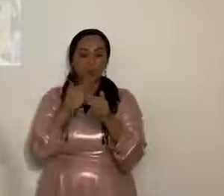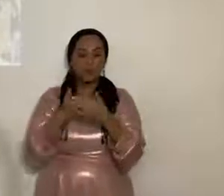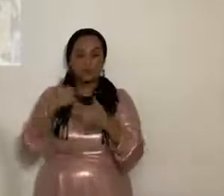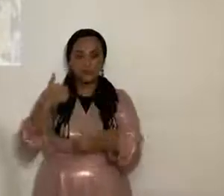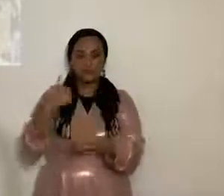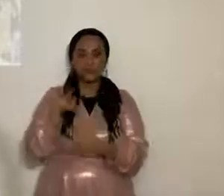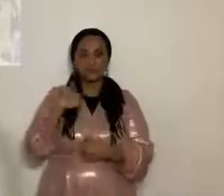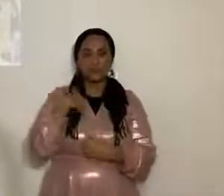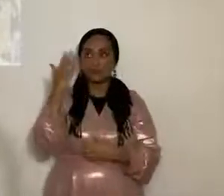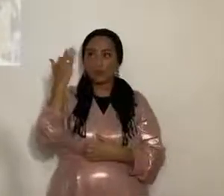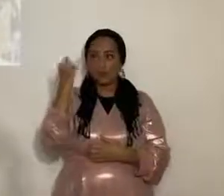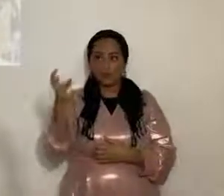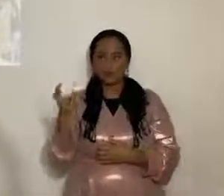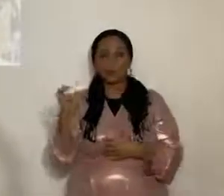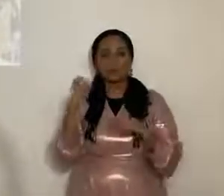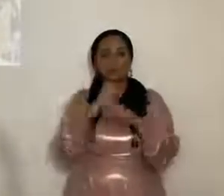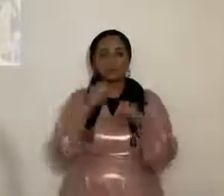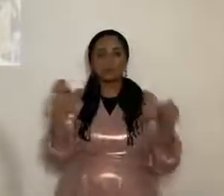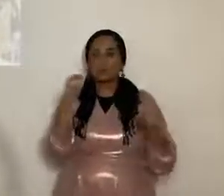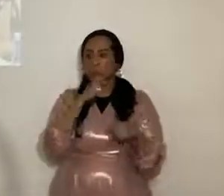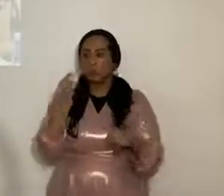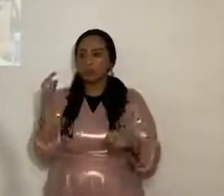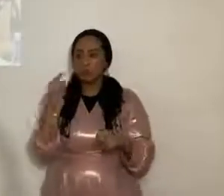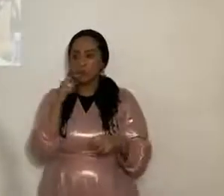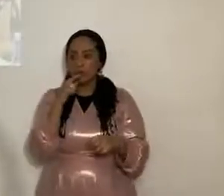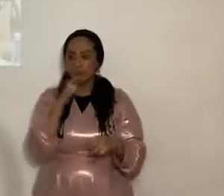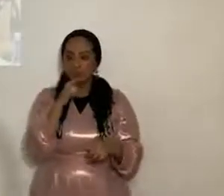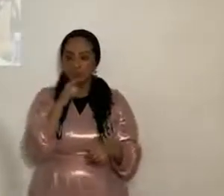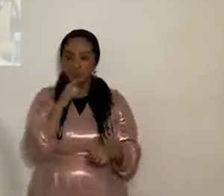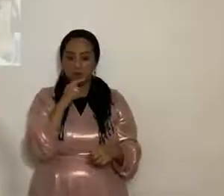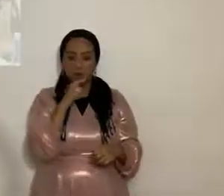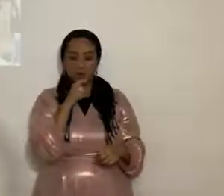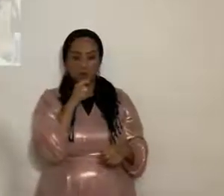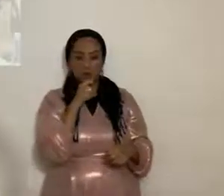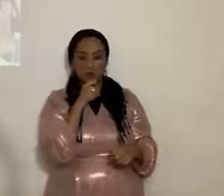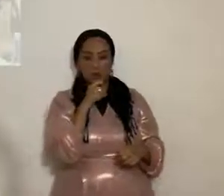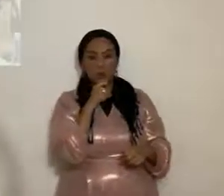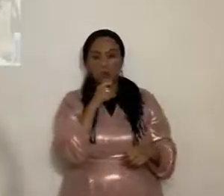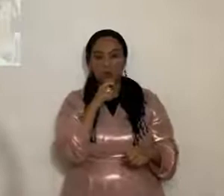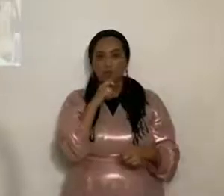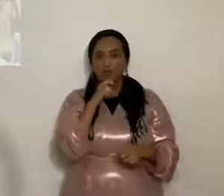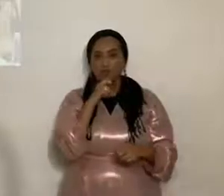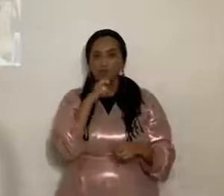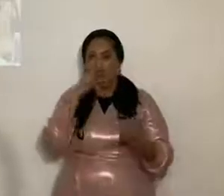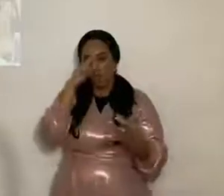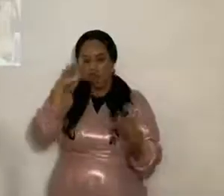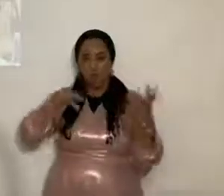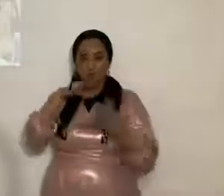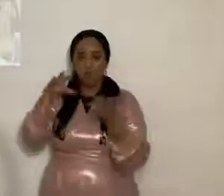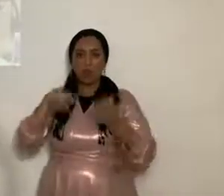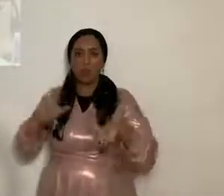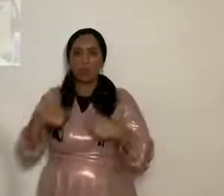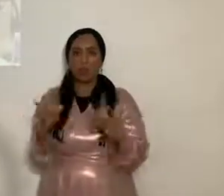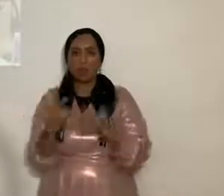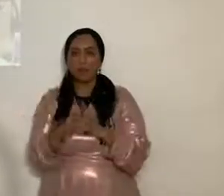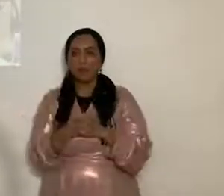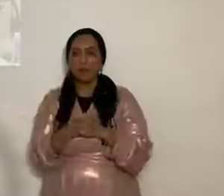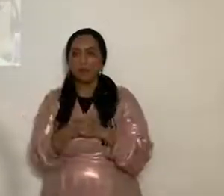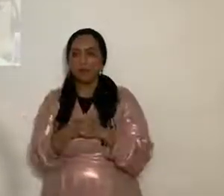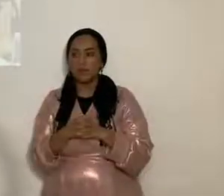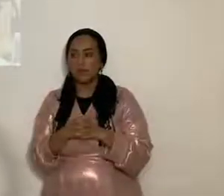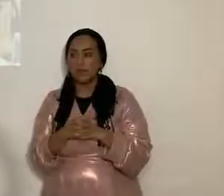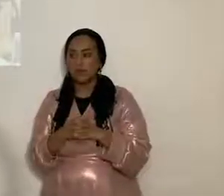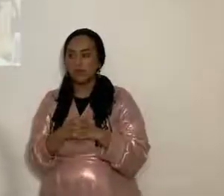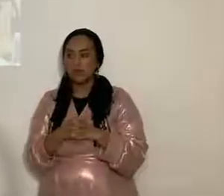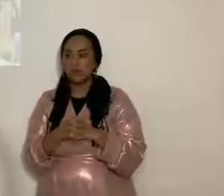de Yahshua. Ninguno que milita se enreda en los negocios de la vida a fin de agradar